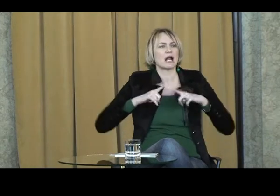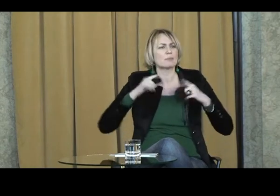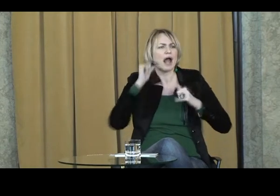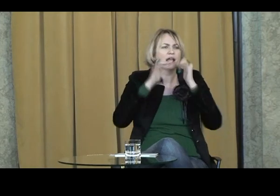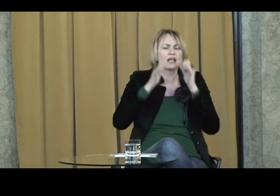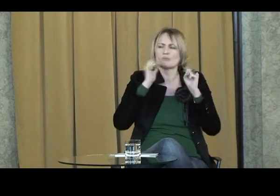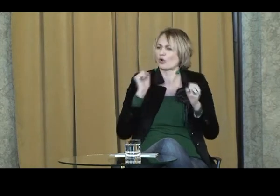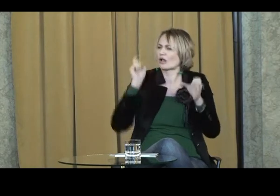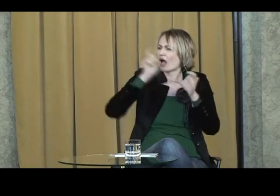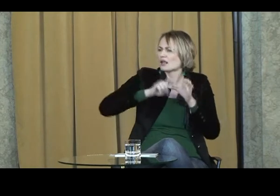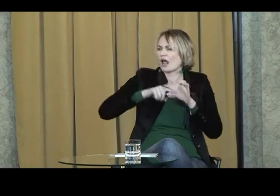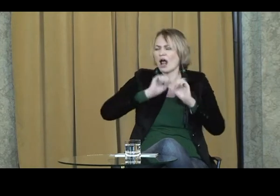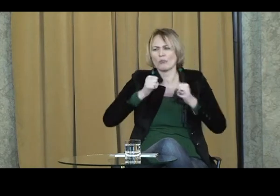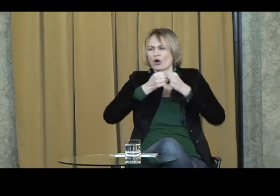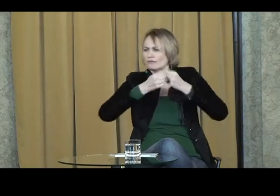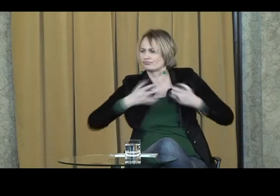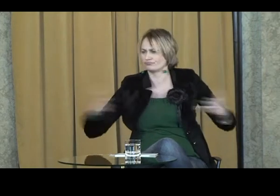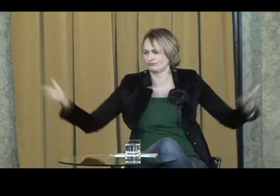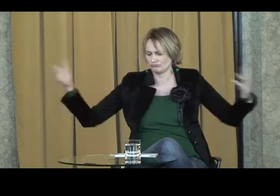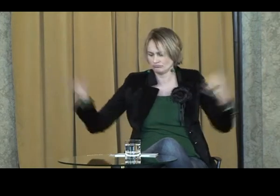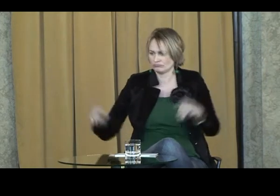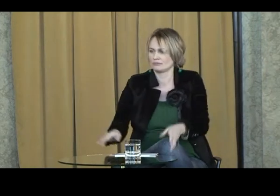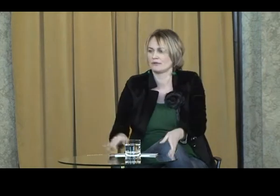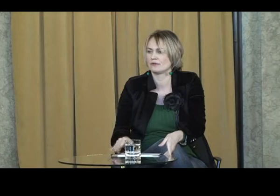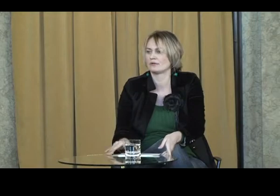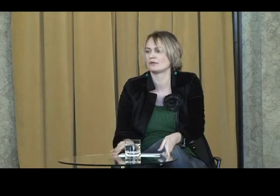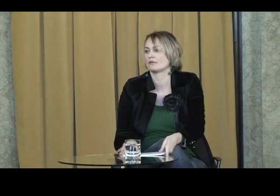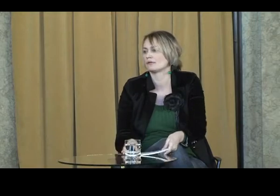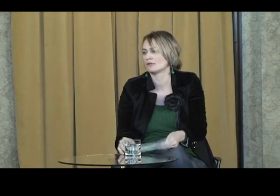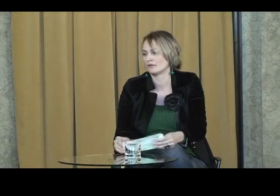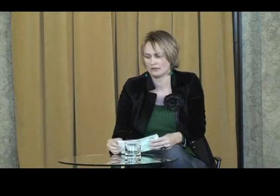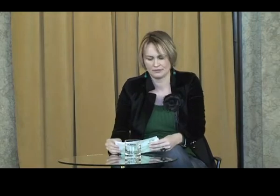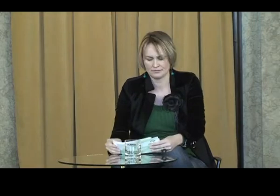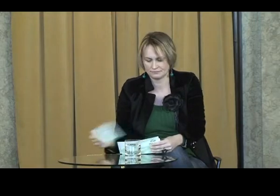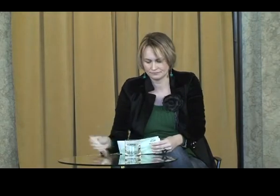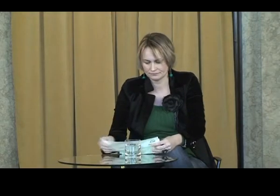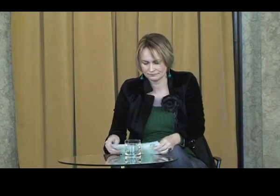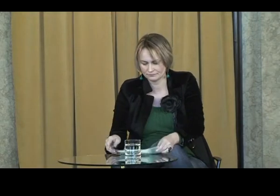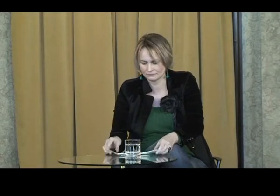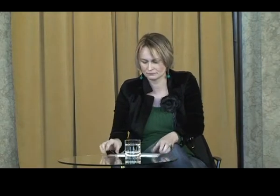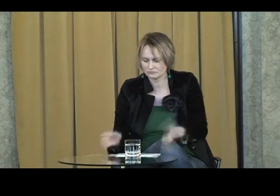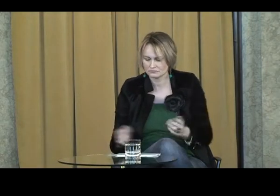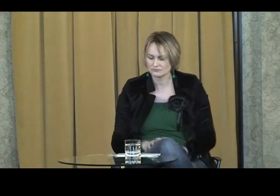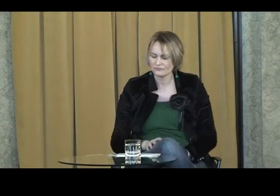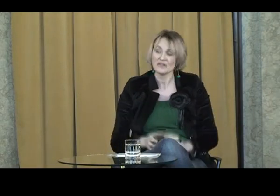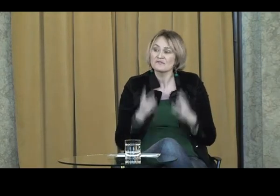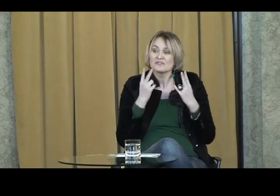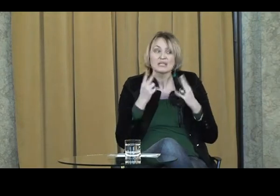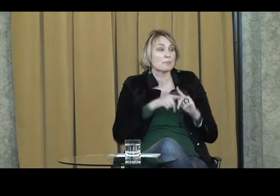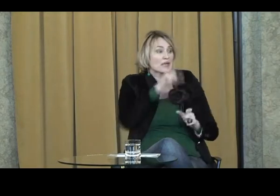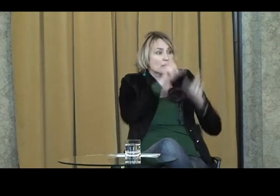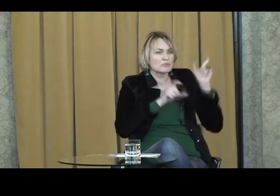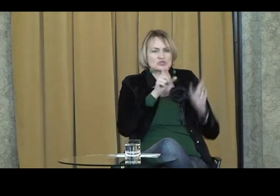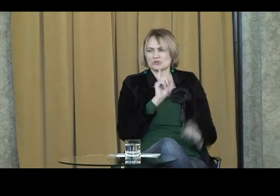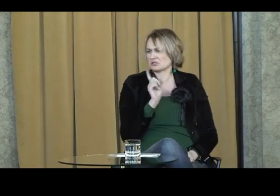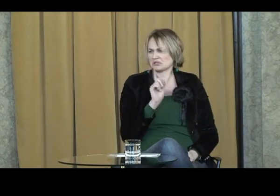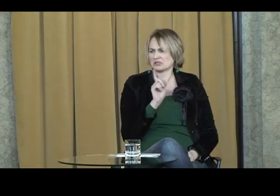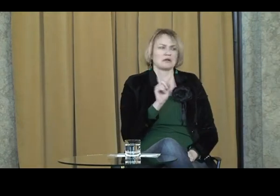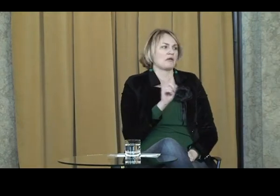der Gesellschaft, auf Alltagsthemen, in aller Form soll es möglich sein. Behinderte